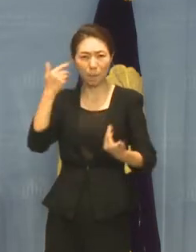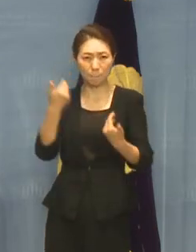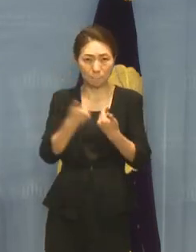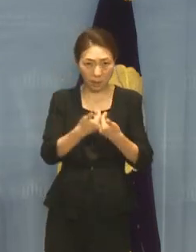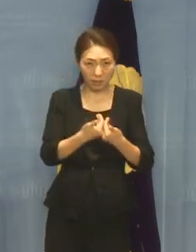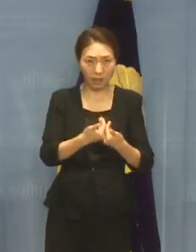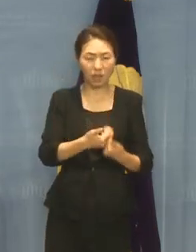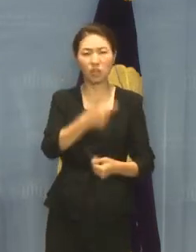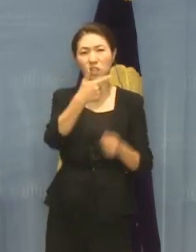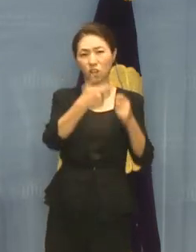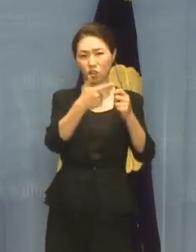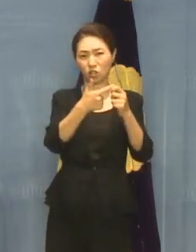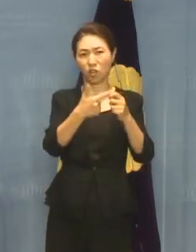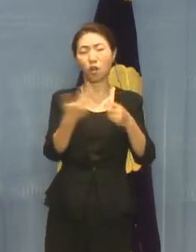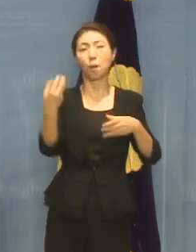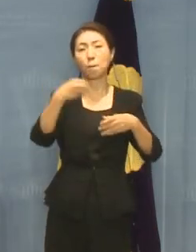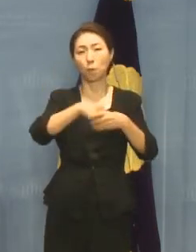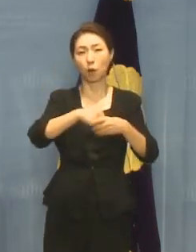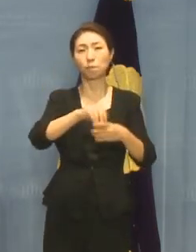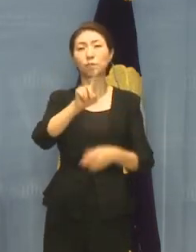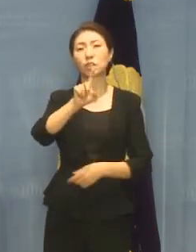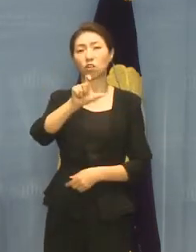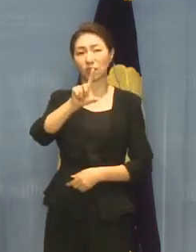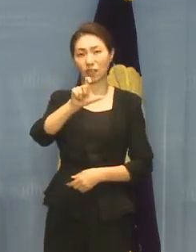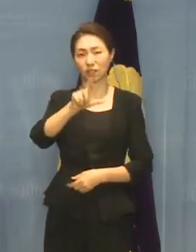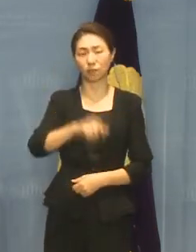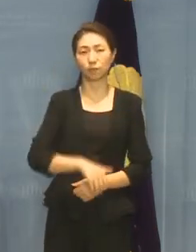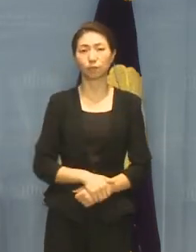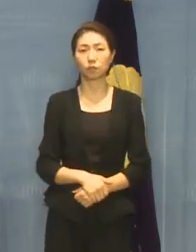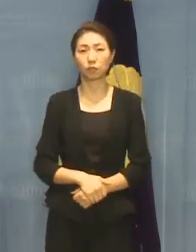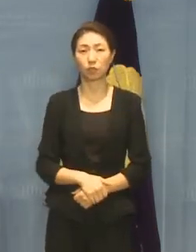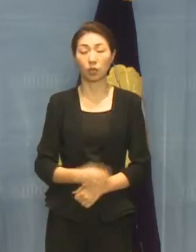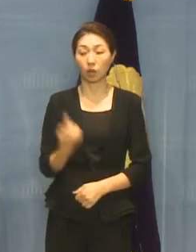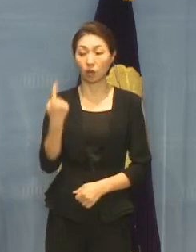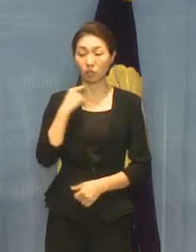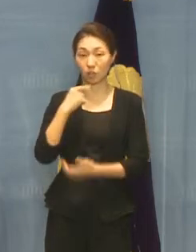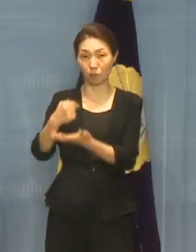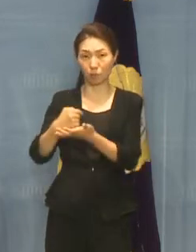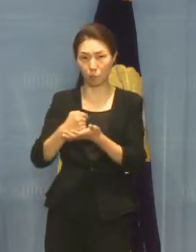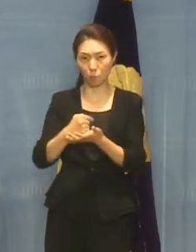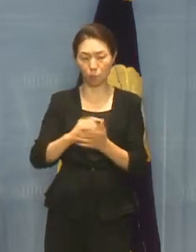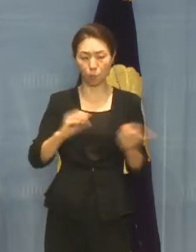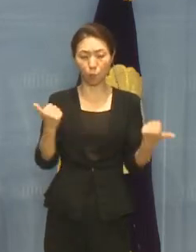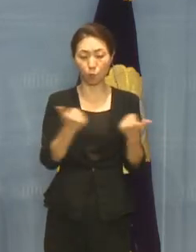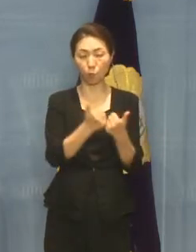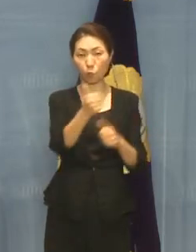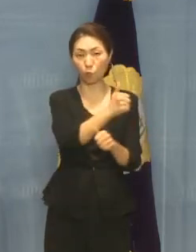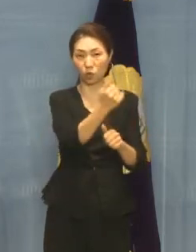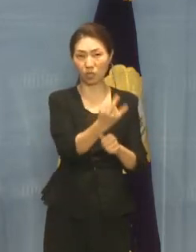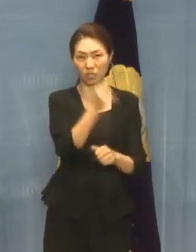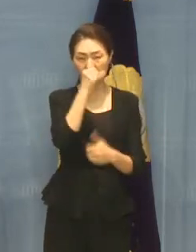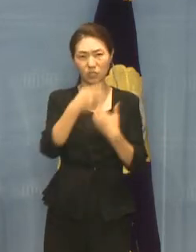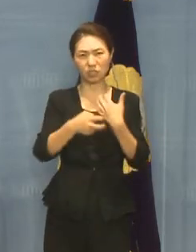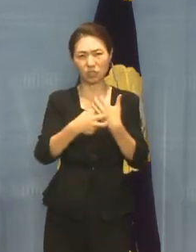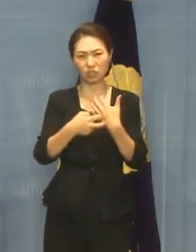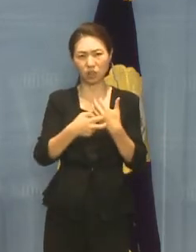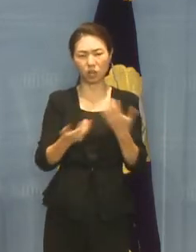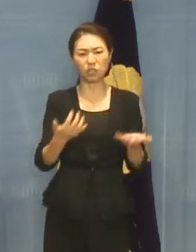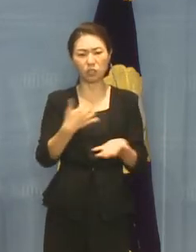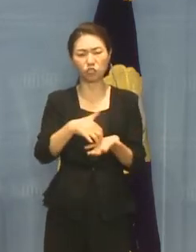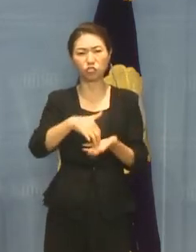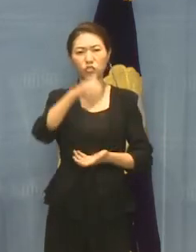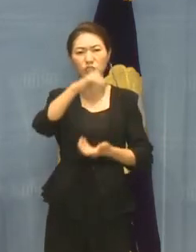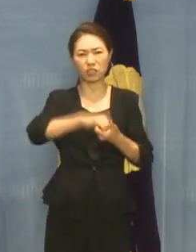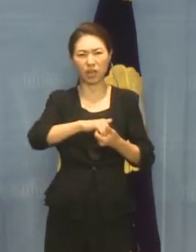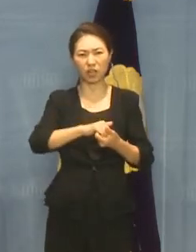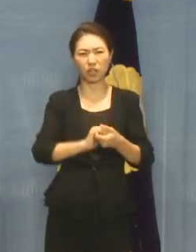총 15건입니다. 그리고 지난주 소관위원회로 회부된 청원은 2건인데요. 의료인 등의 정원 기준 위반